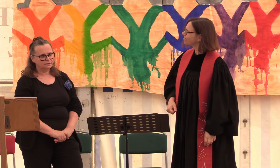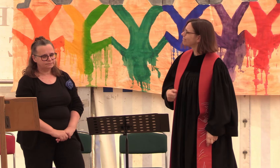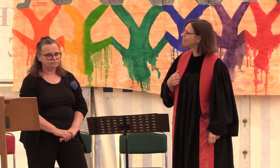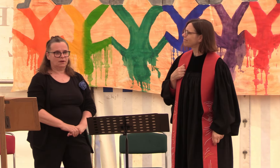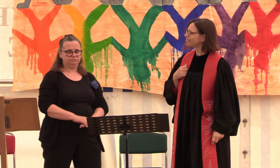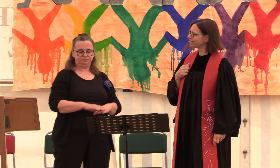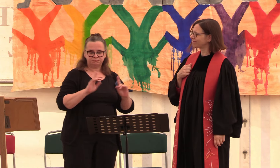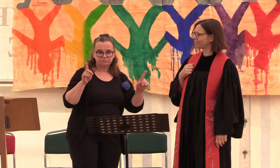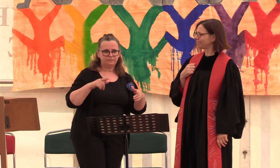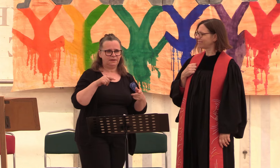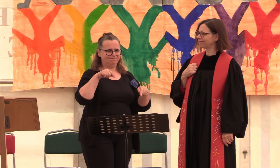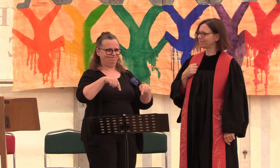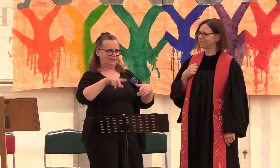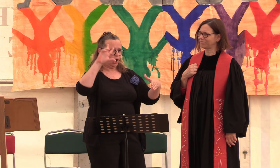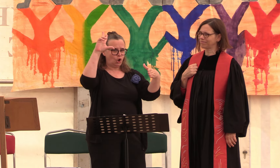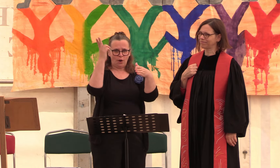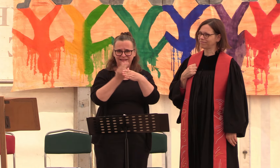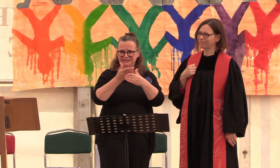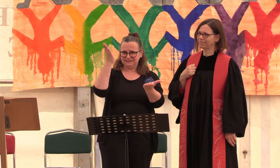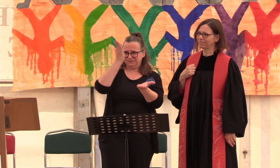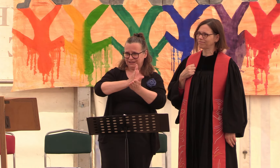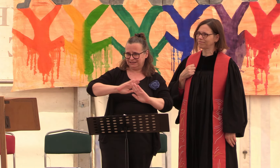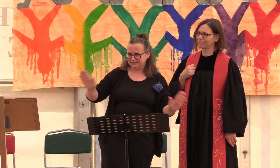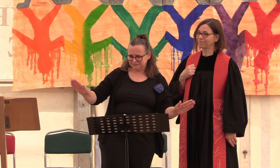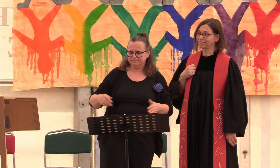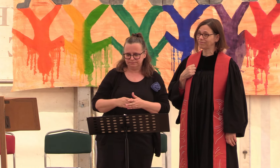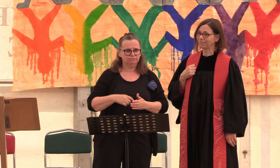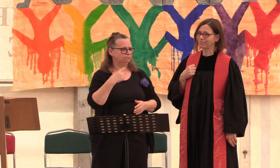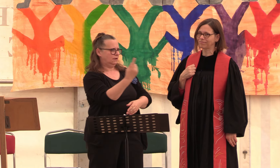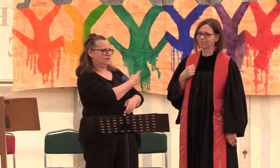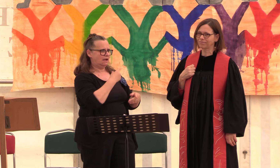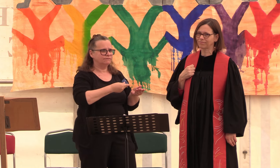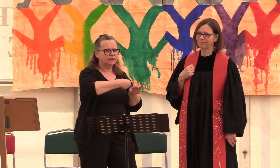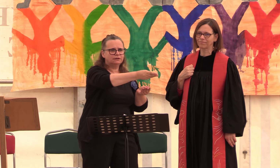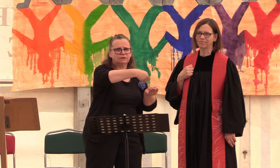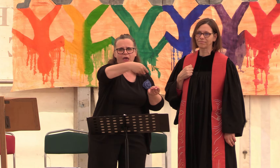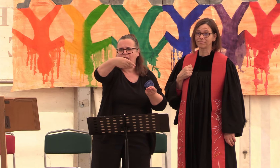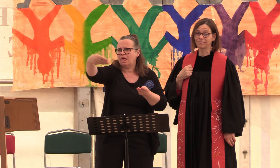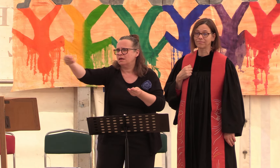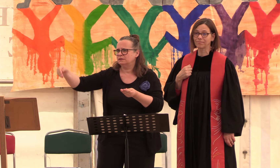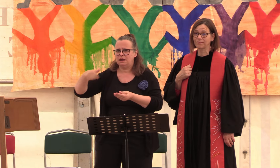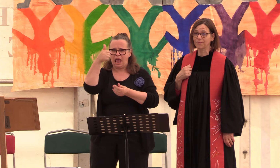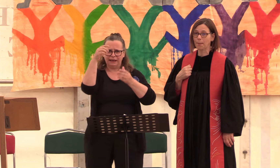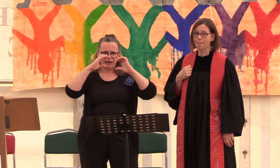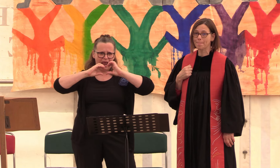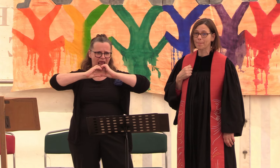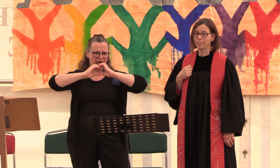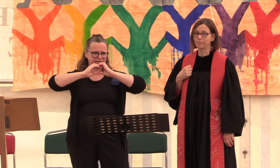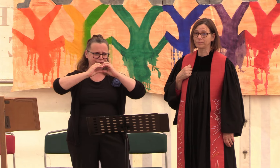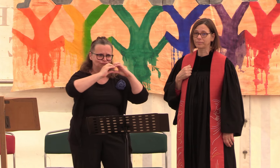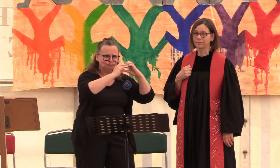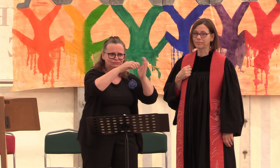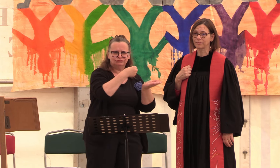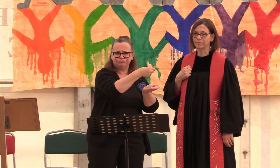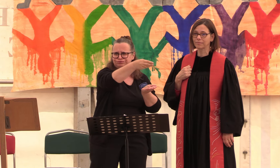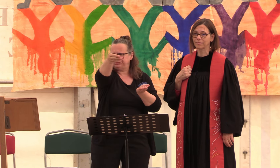Wir spüren unser Herz und das offene Herz des anderen. Wenn der Gottesdienst vorbei ist,